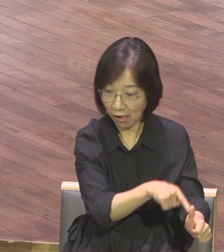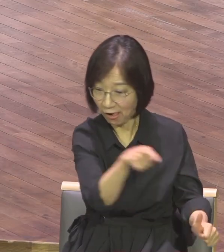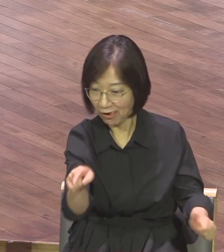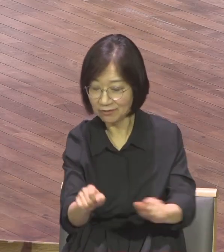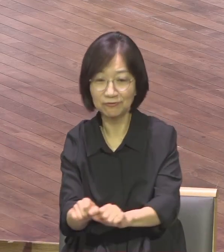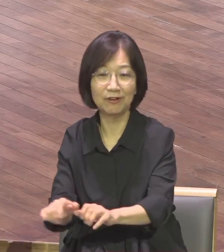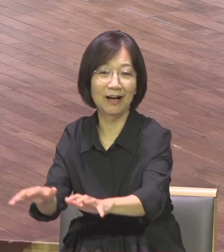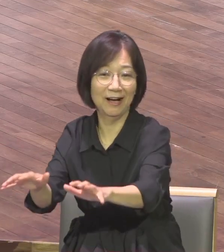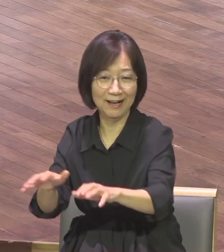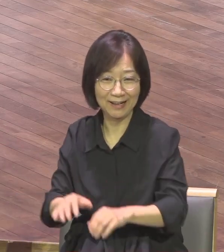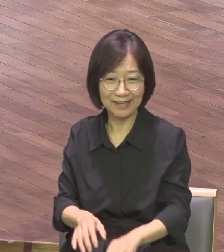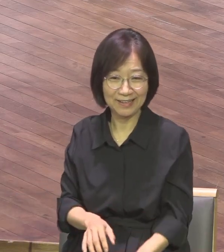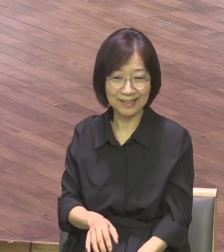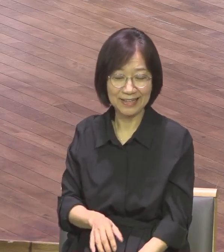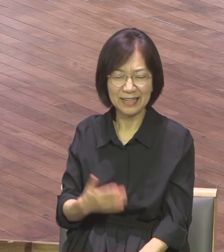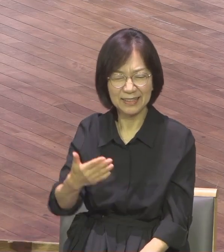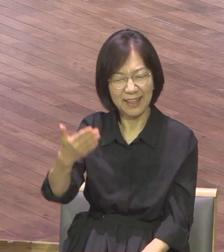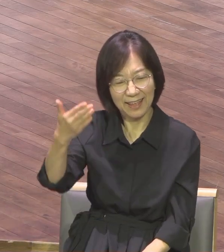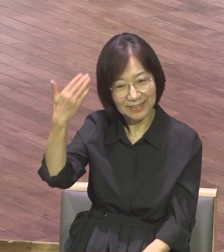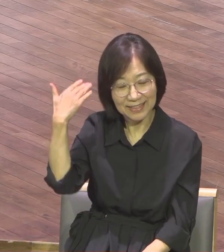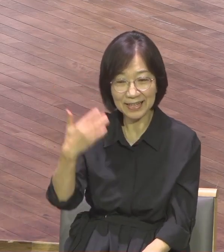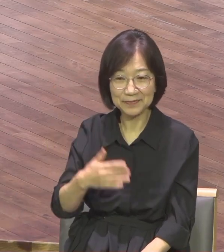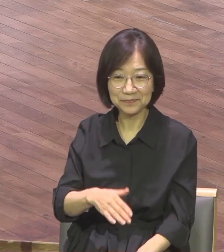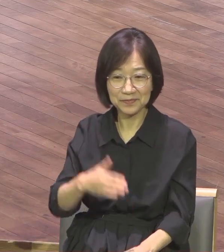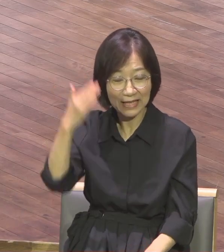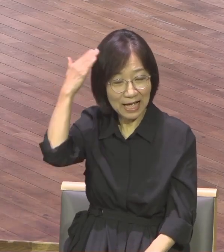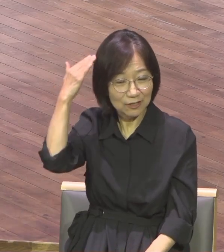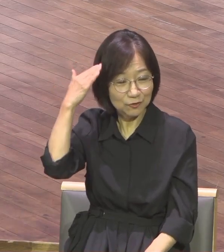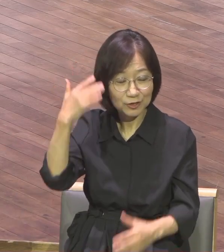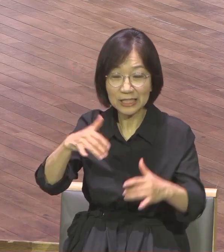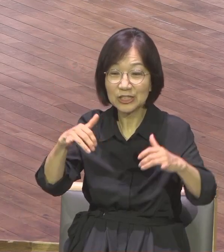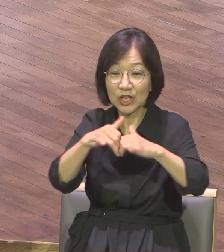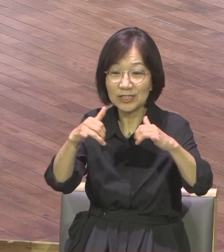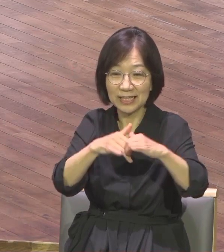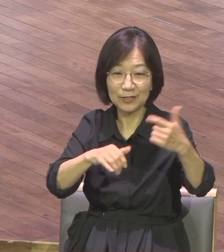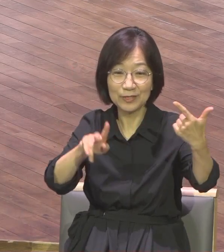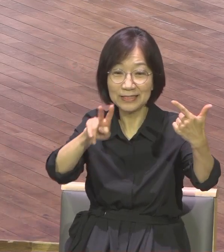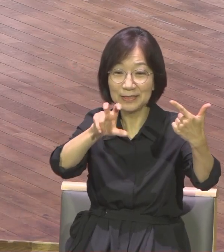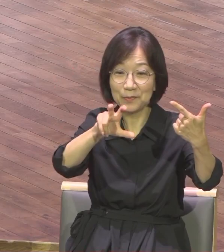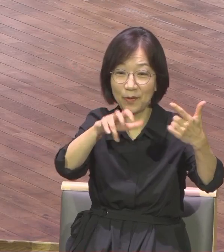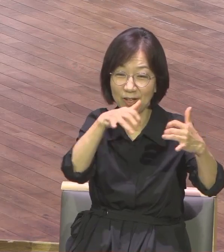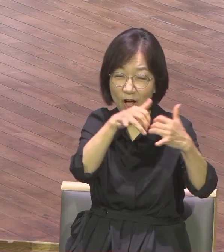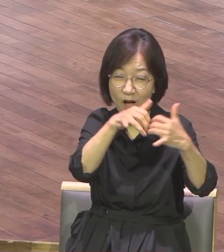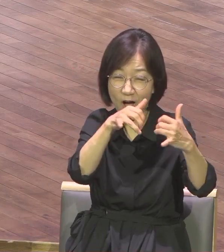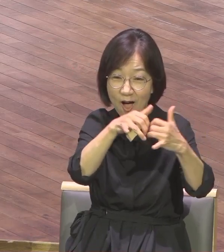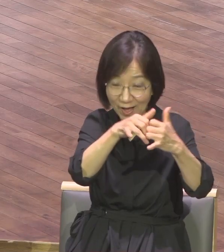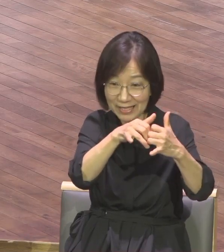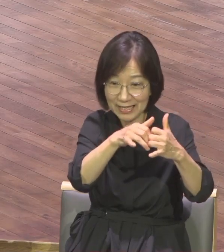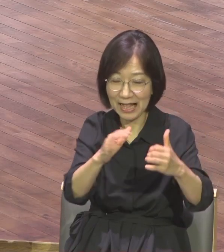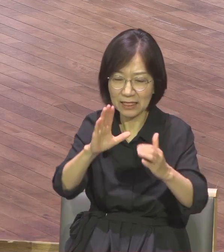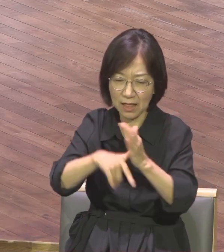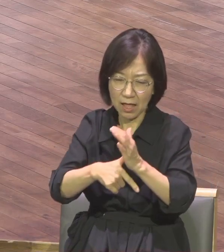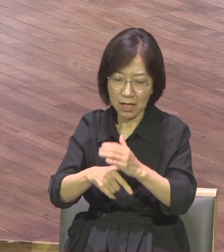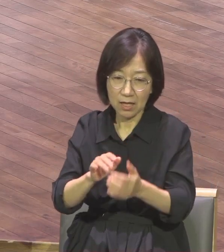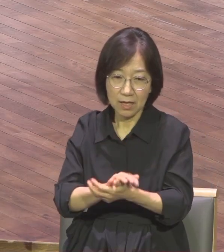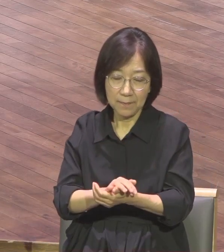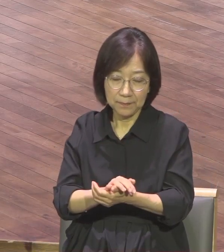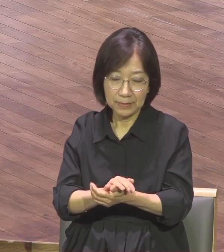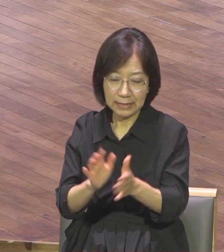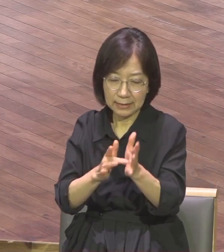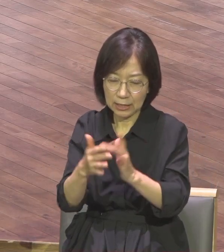전쟁 이나야 우리나라에 많은 아픔이 있었지만은 평양이 예루살렘, 아시아의 예루살렘이었어요.